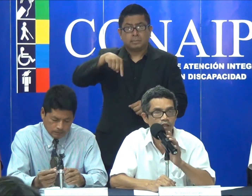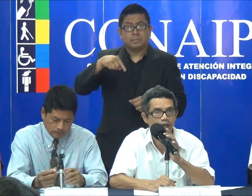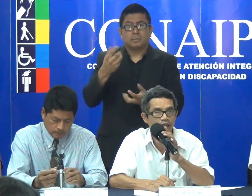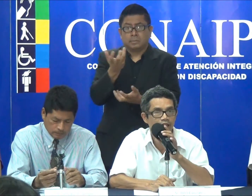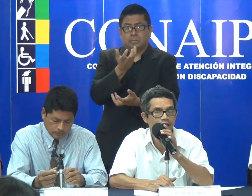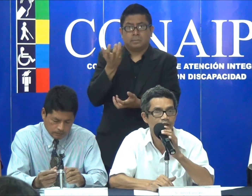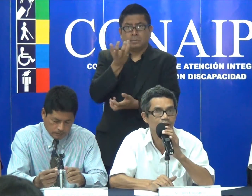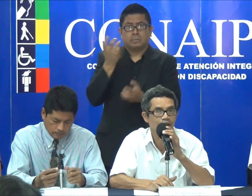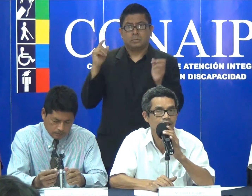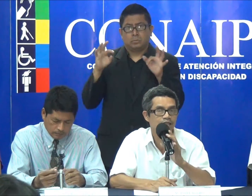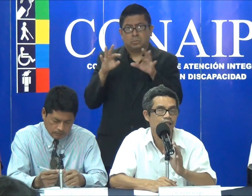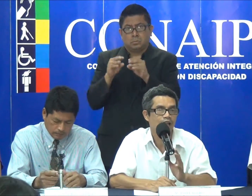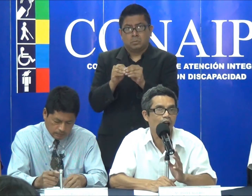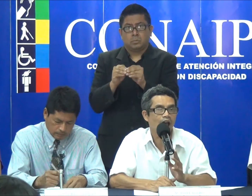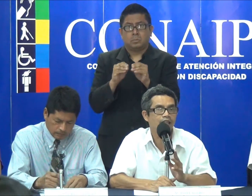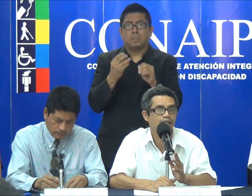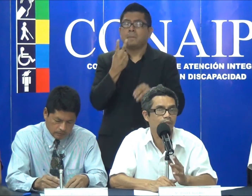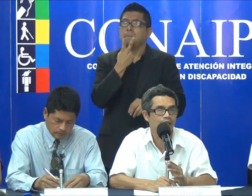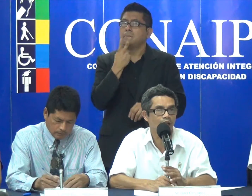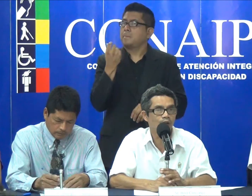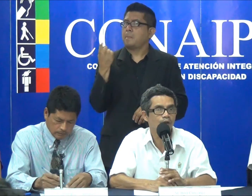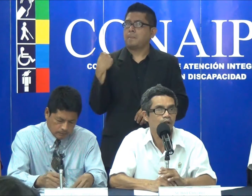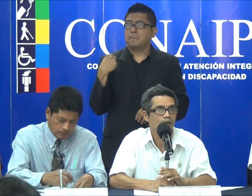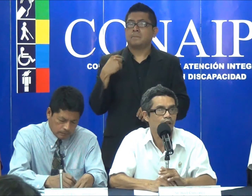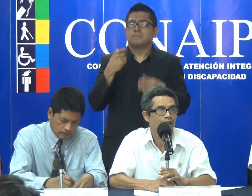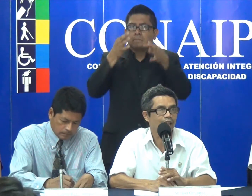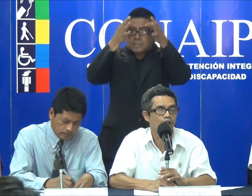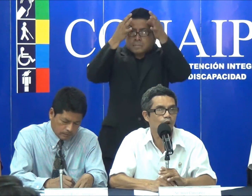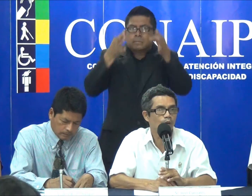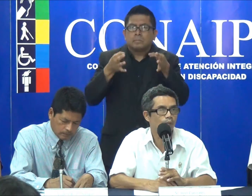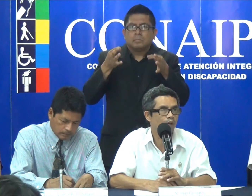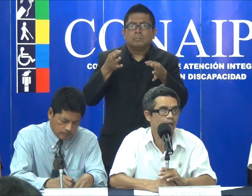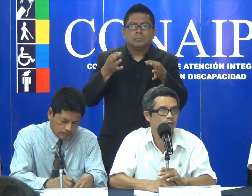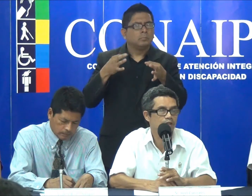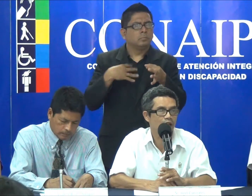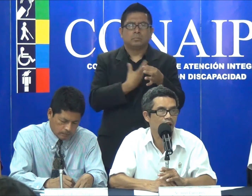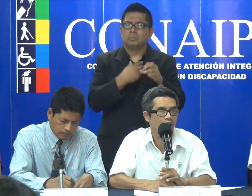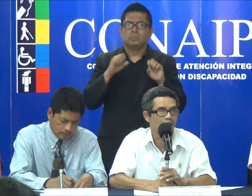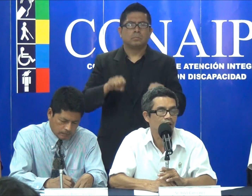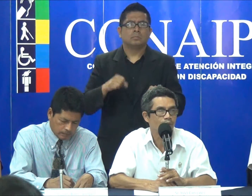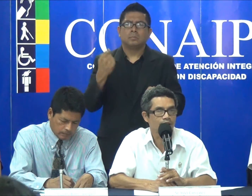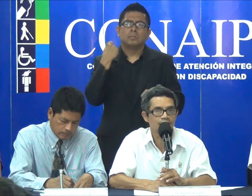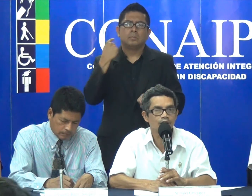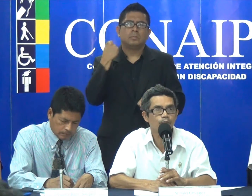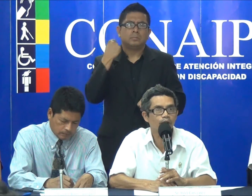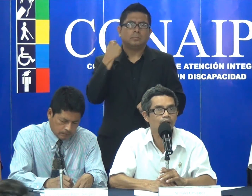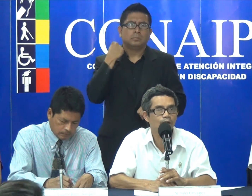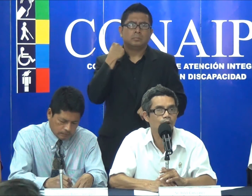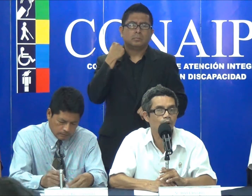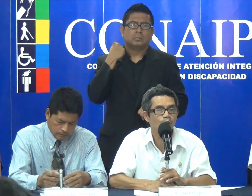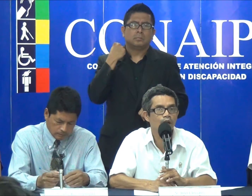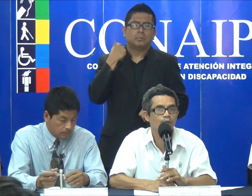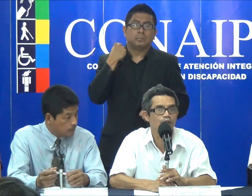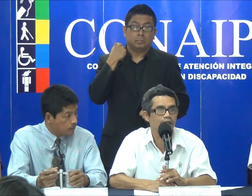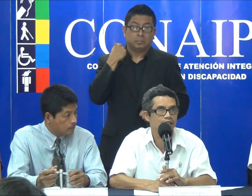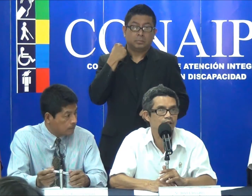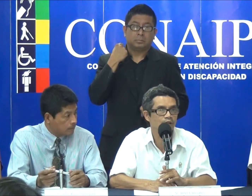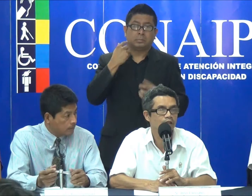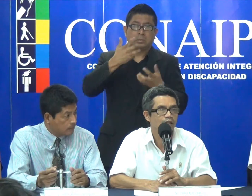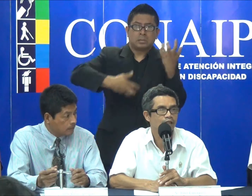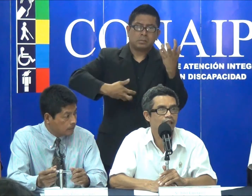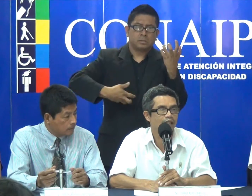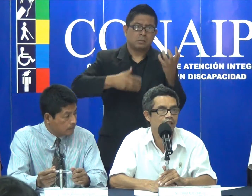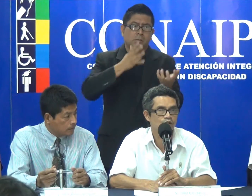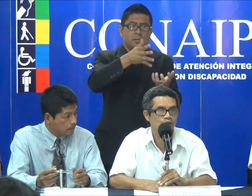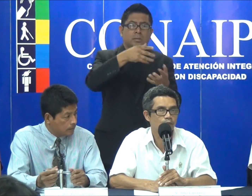reunión ordinaria del día viernes, ha dictaminado que no podemos dejar pasar por alto una